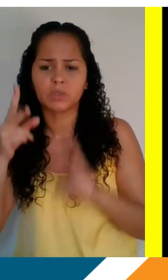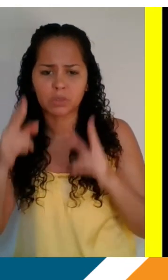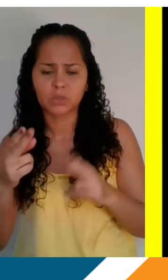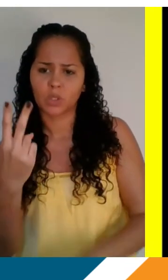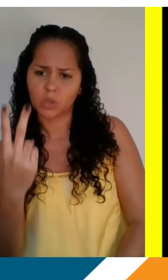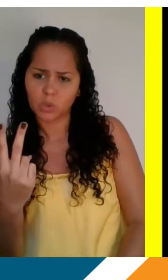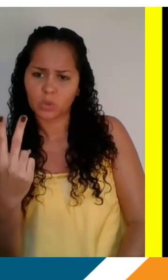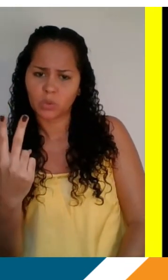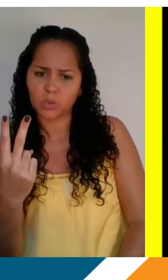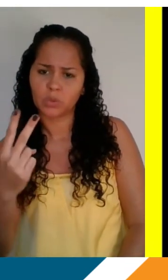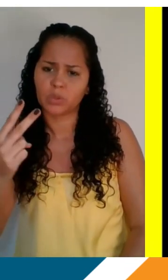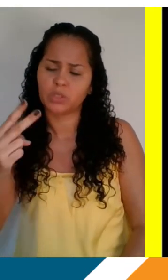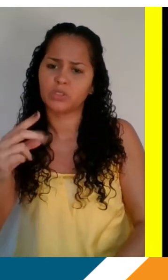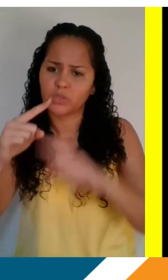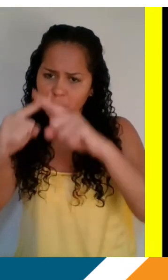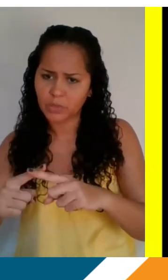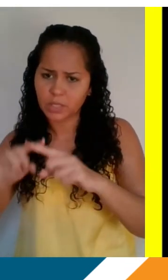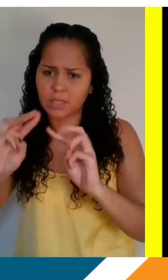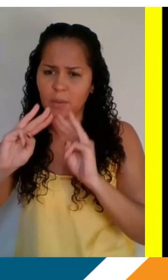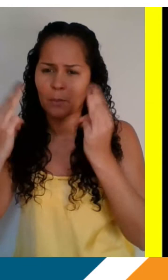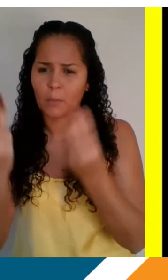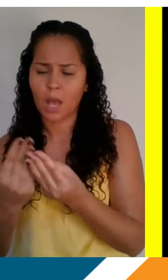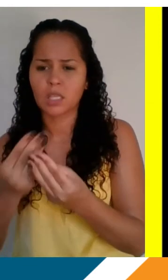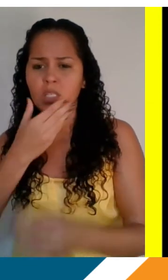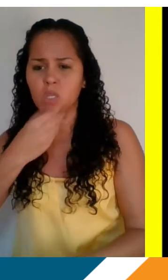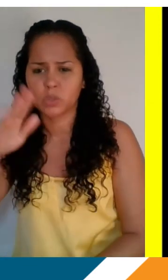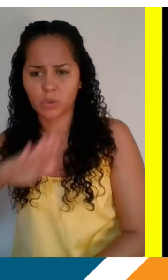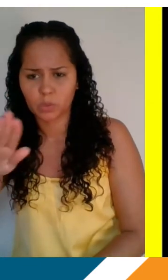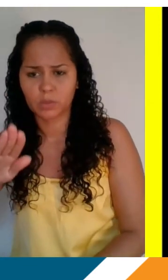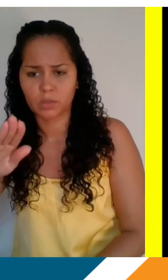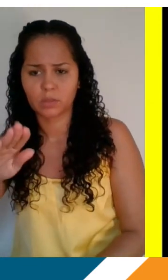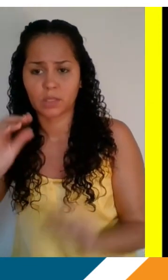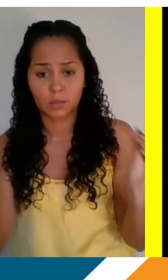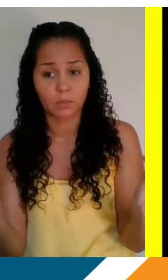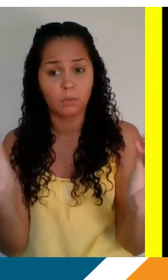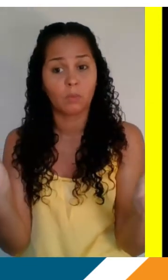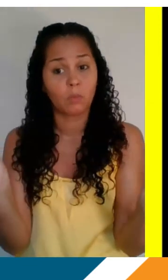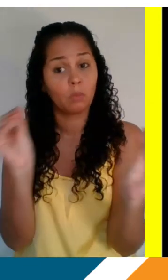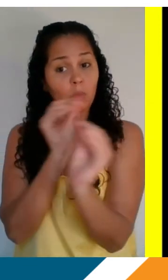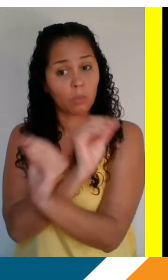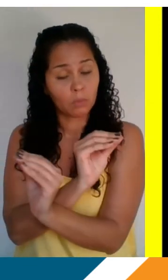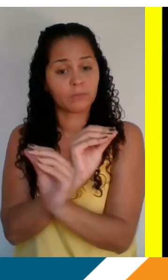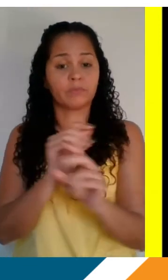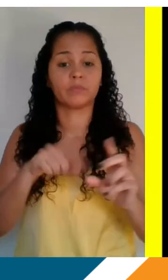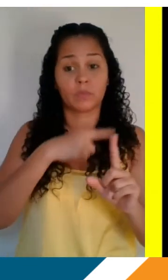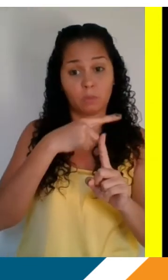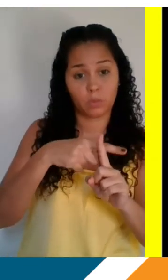a massa do menino. Esse valor vem para o lado de cá positivo, então a gente vai ter